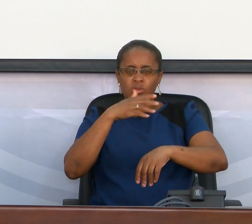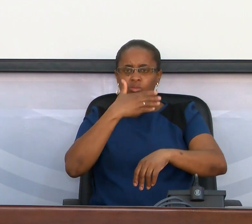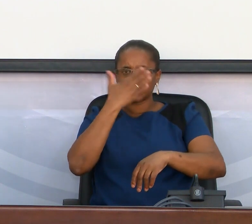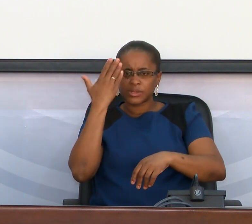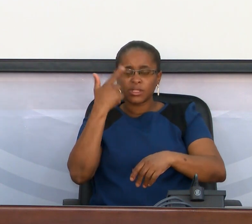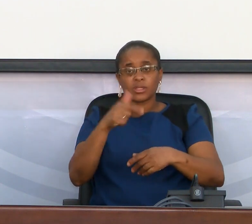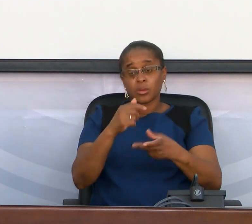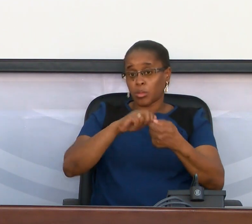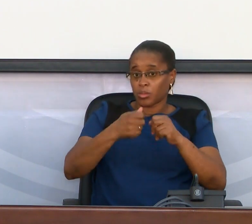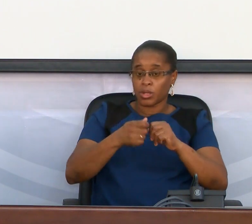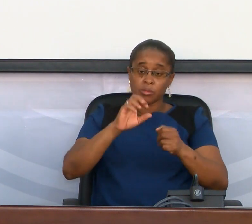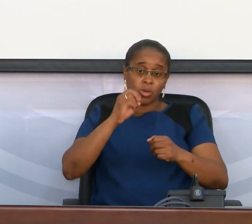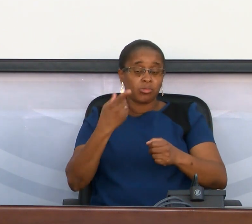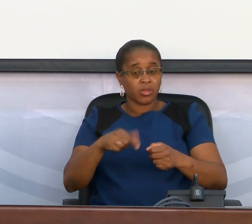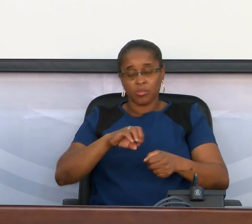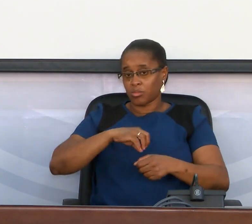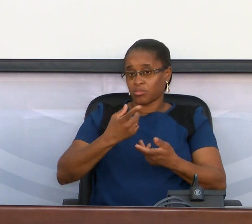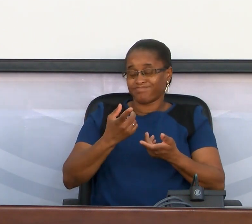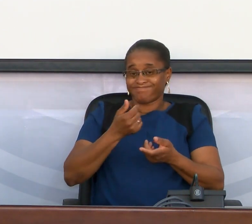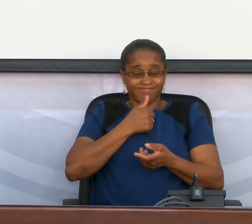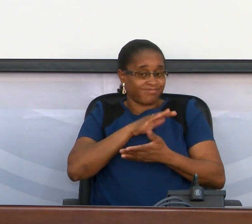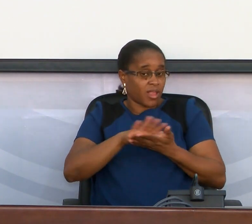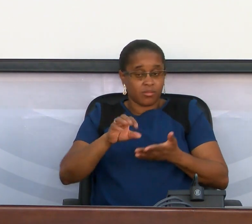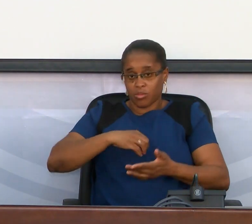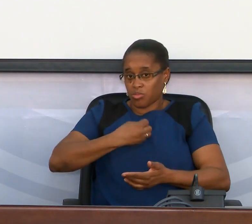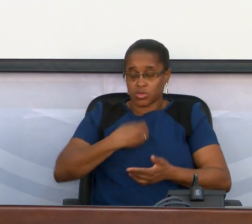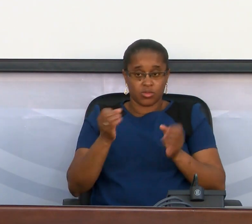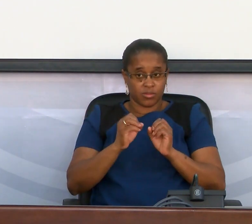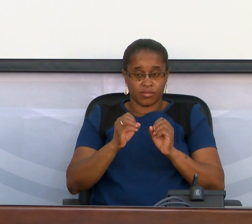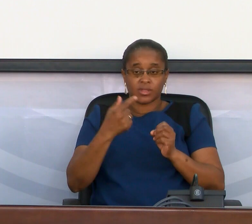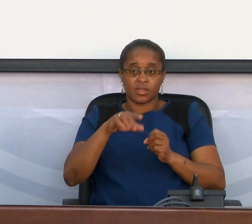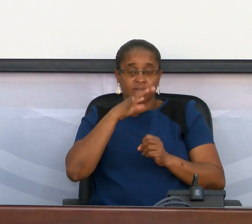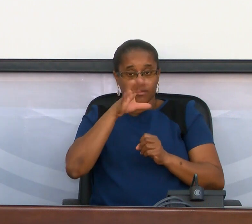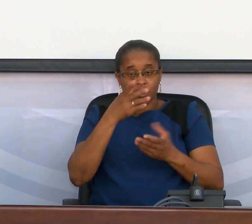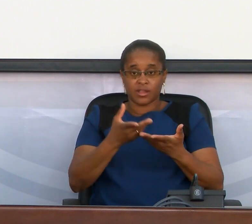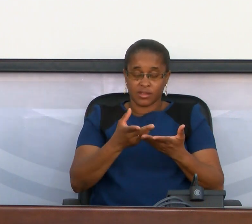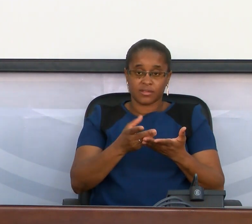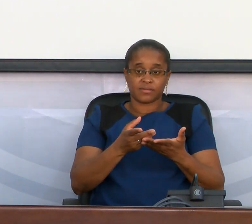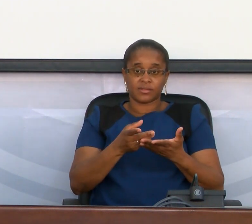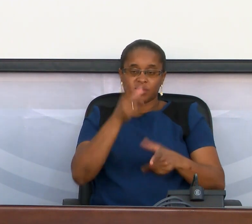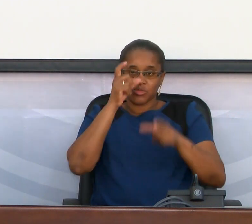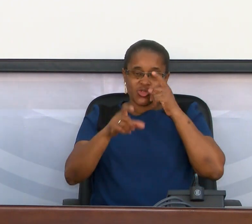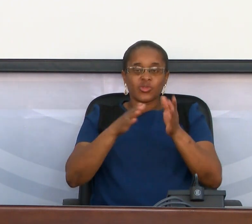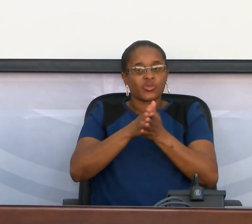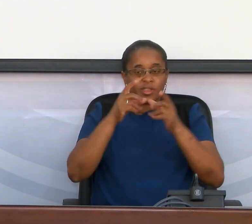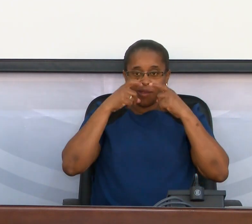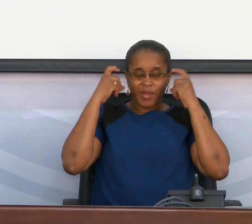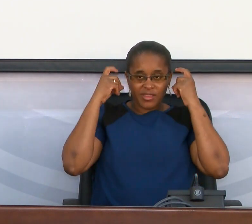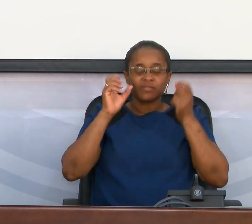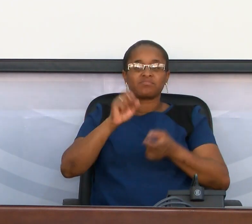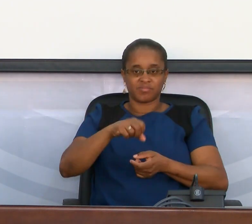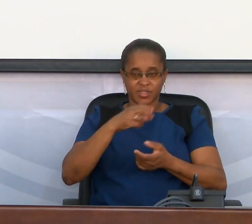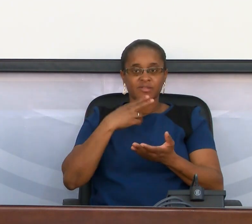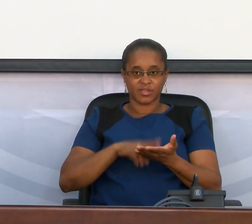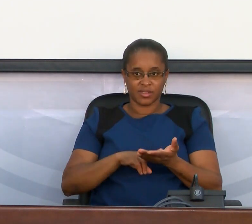consequências ou não há motivos para preocupação. Está a falar de consequências para a pessoa que está a utilizar a máscara? Exatamente.